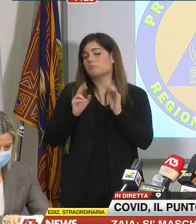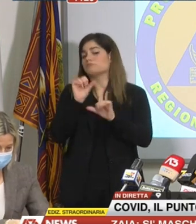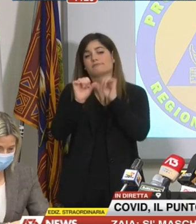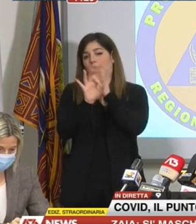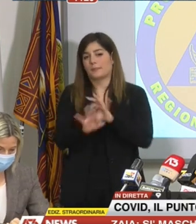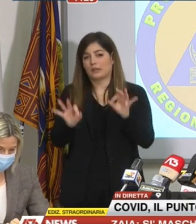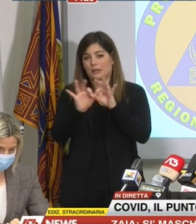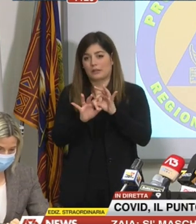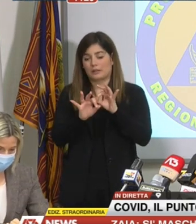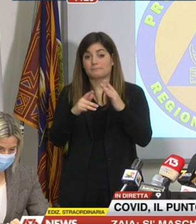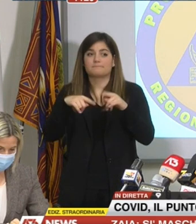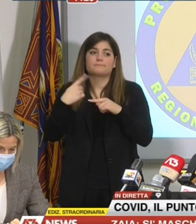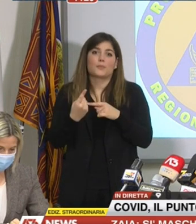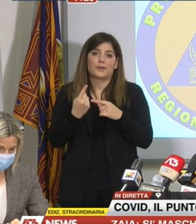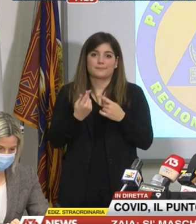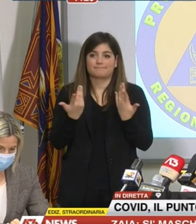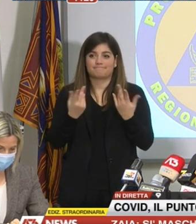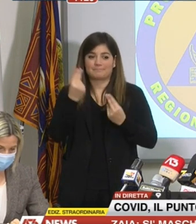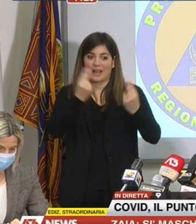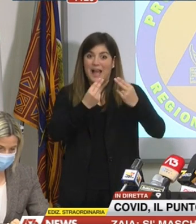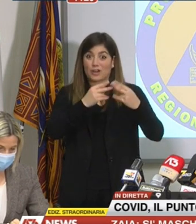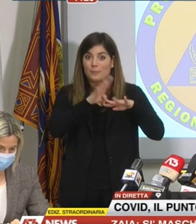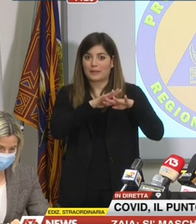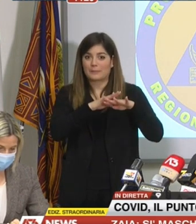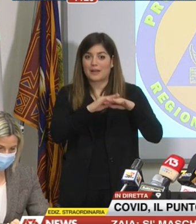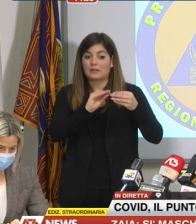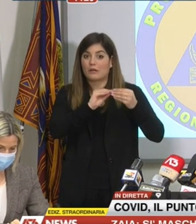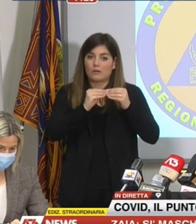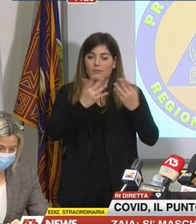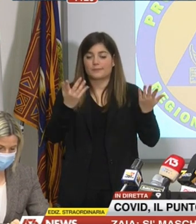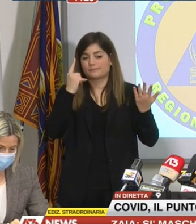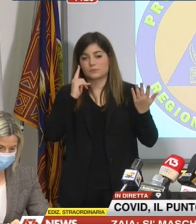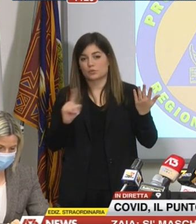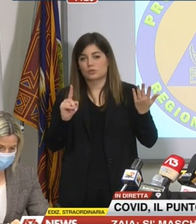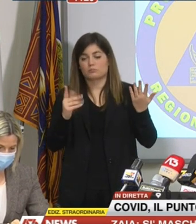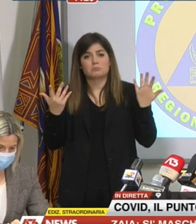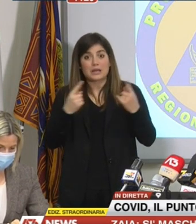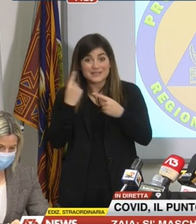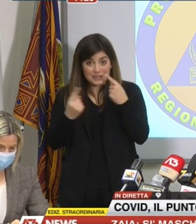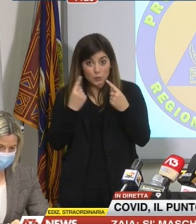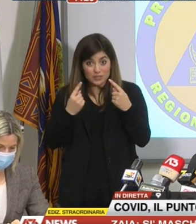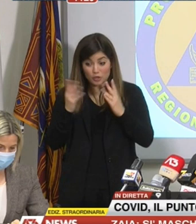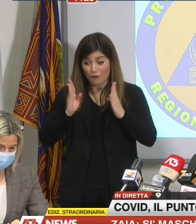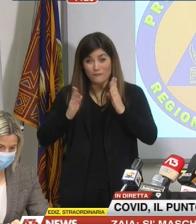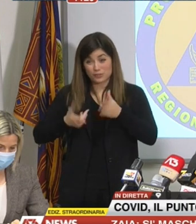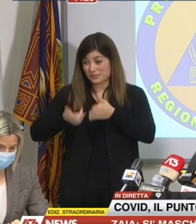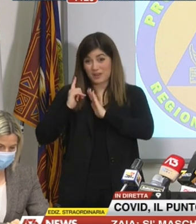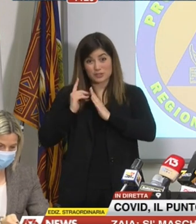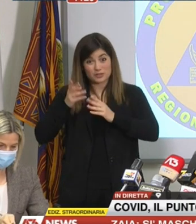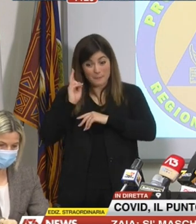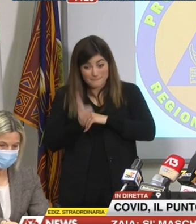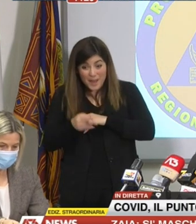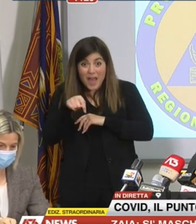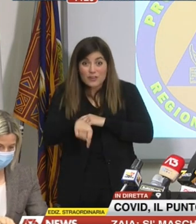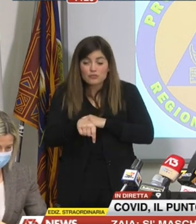Poi non so l'algoritmo come giri, però dire che sia peggiorata la situazione rispetto alla scorsa settimana, decisamente no. A